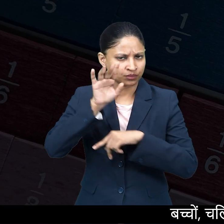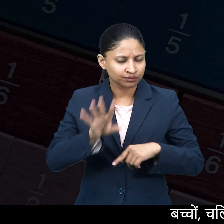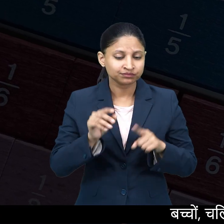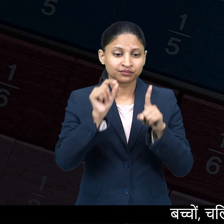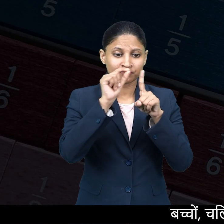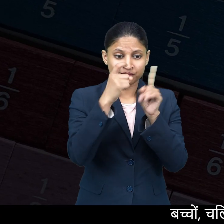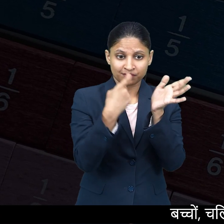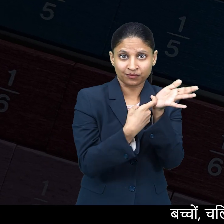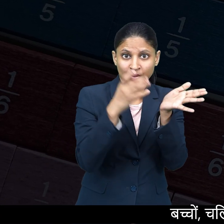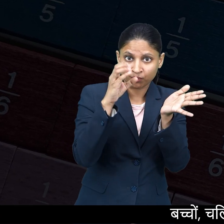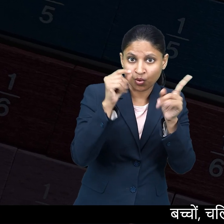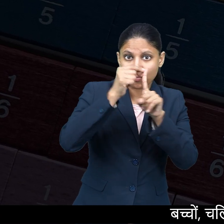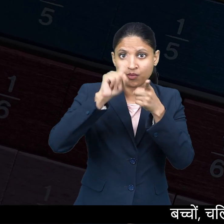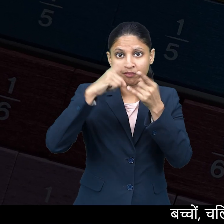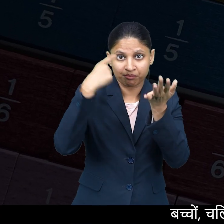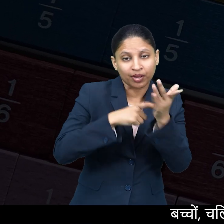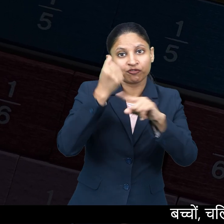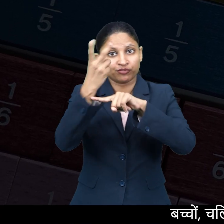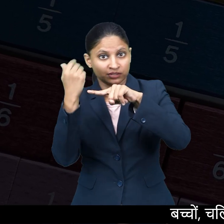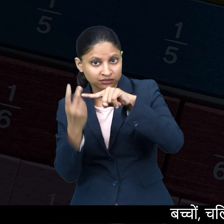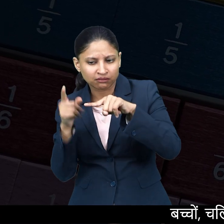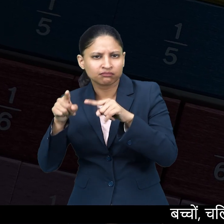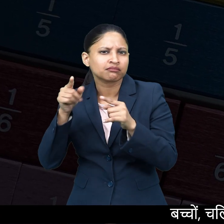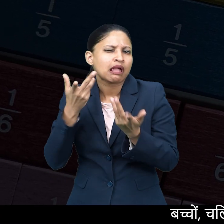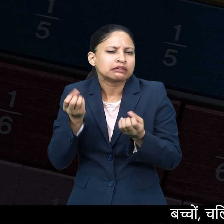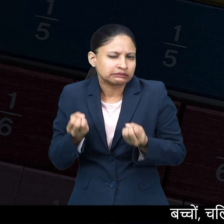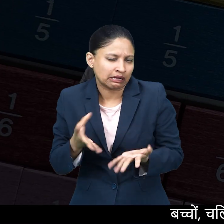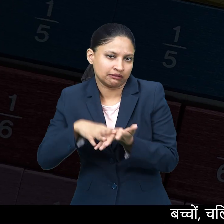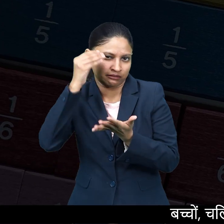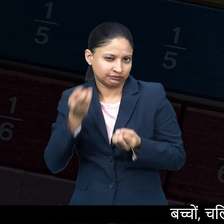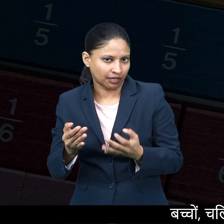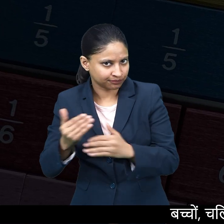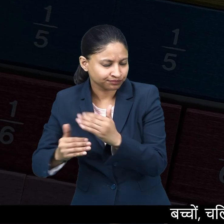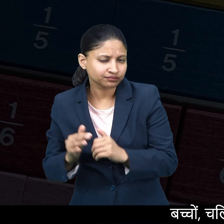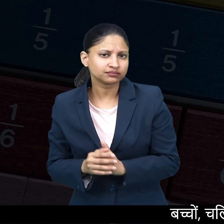बच्चों, चलिए उचित अंश से आरंभ करते हैं।